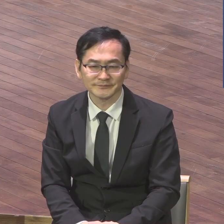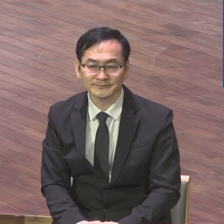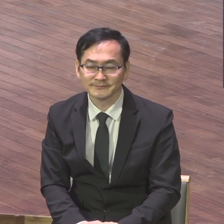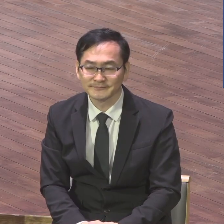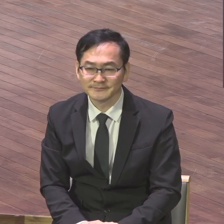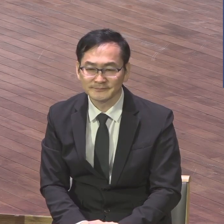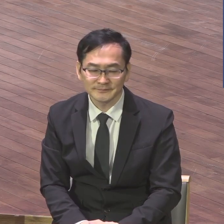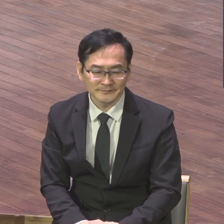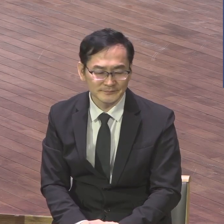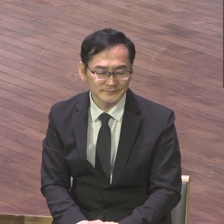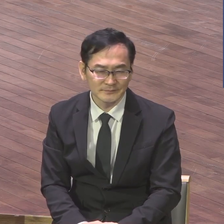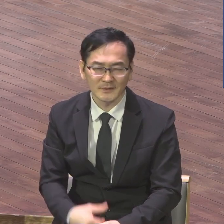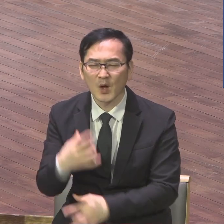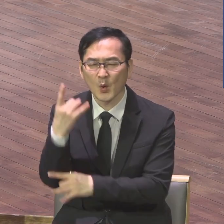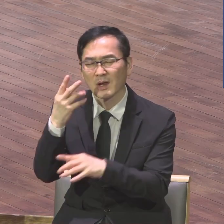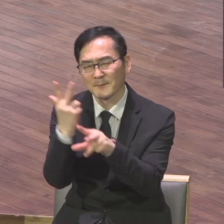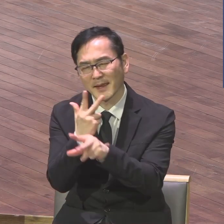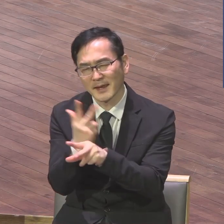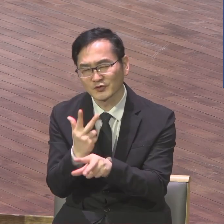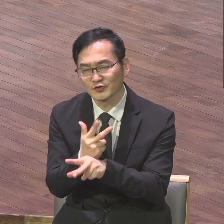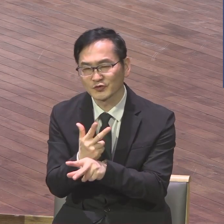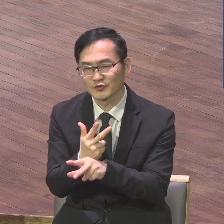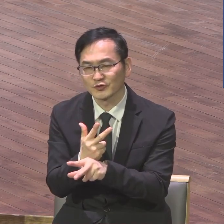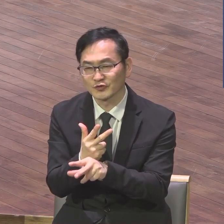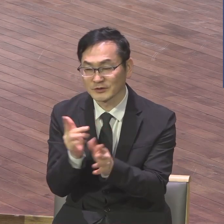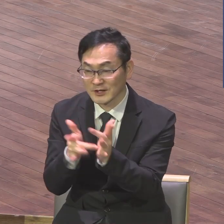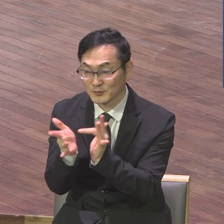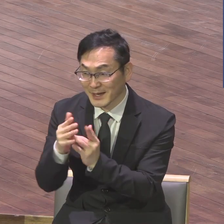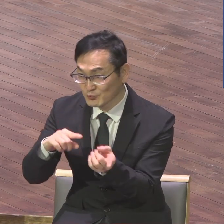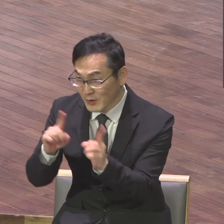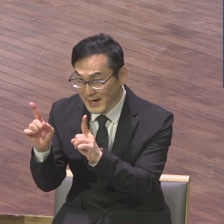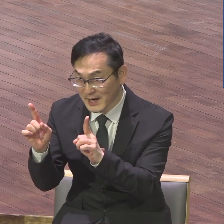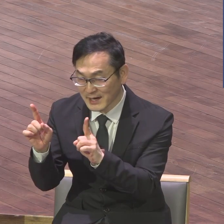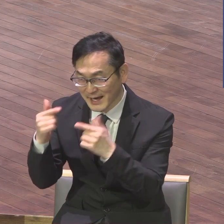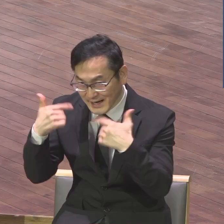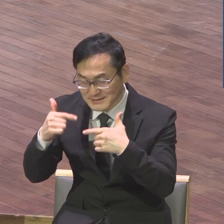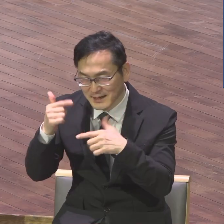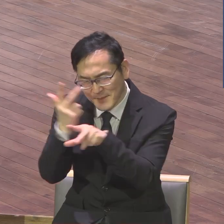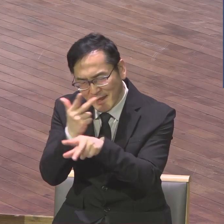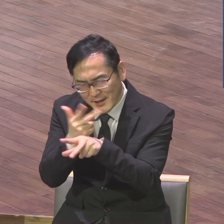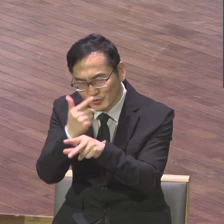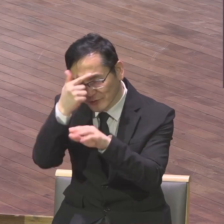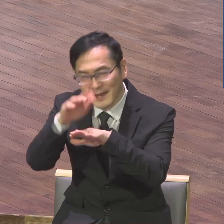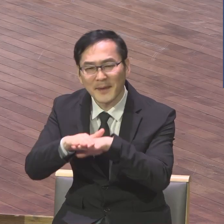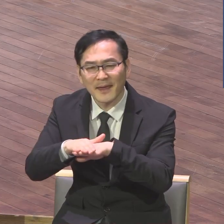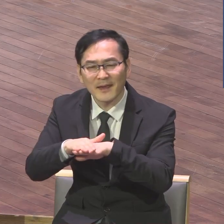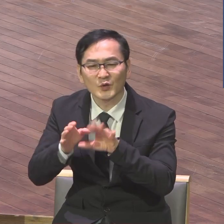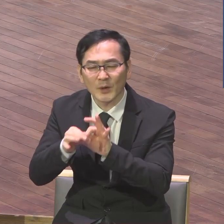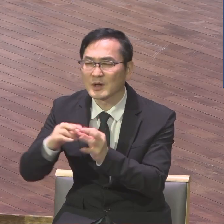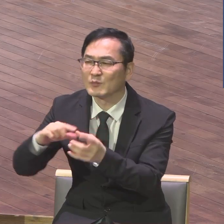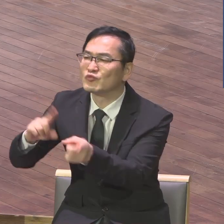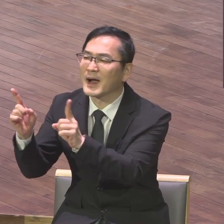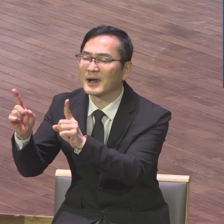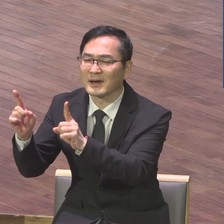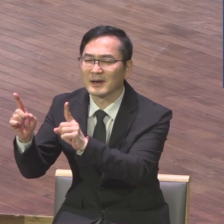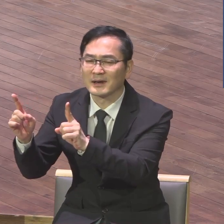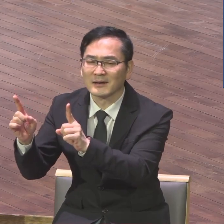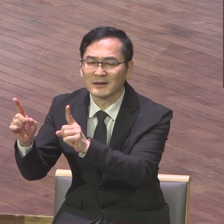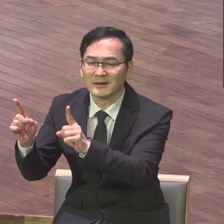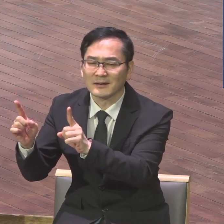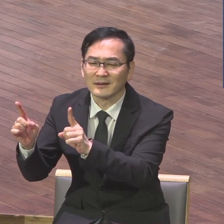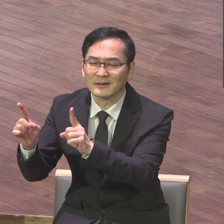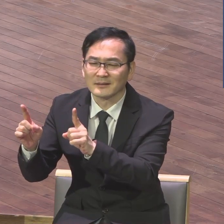사실 매주일 예수 그리스도의 부활을 기념하고 있죠. 우리가 예수님께서 금요일날